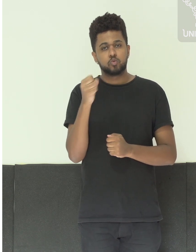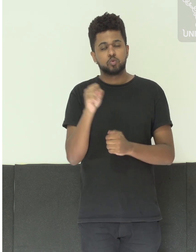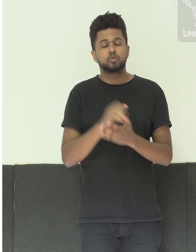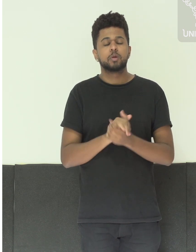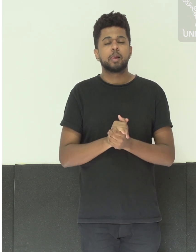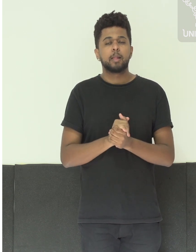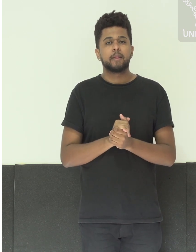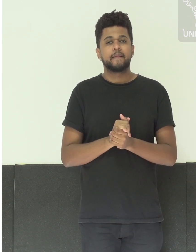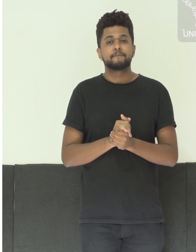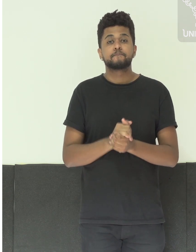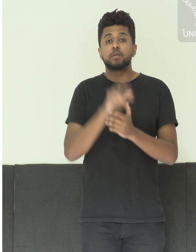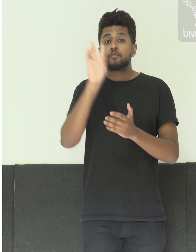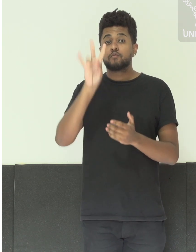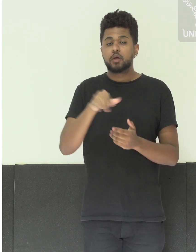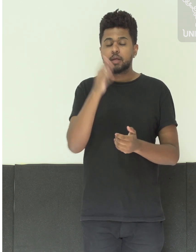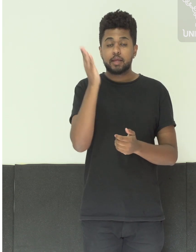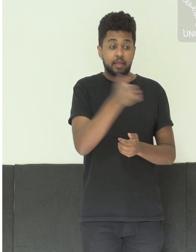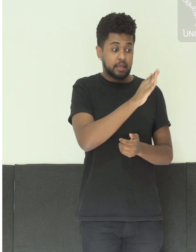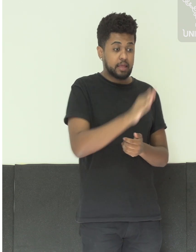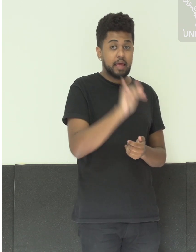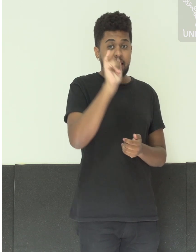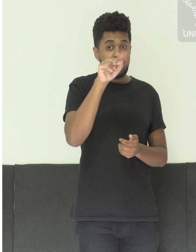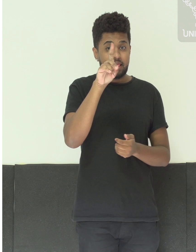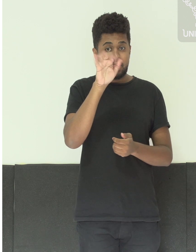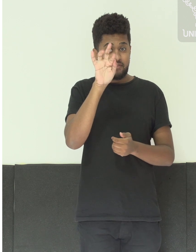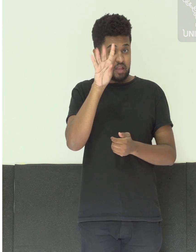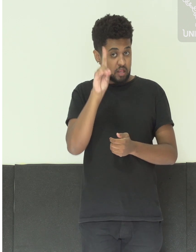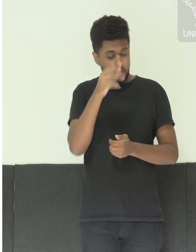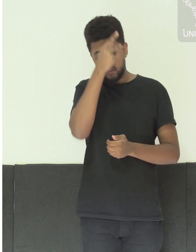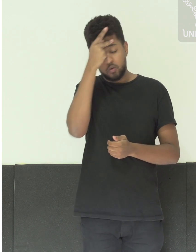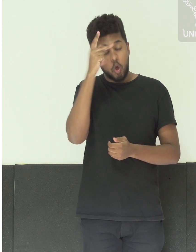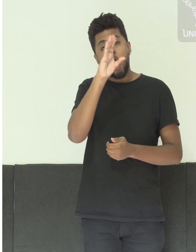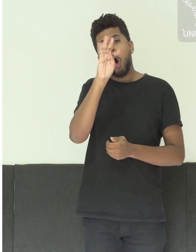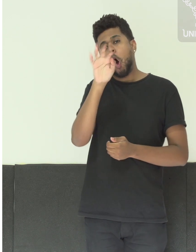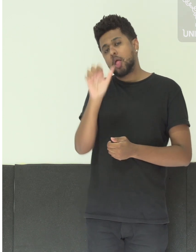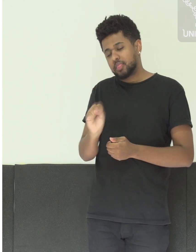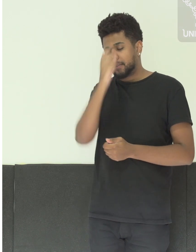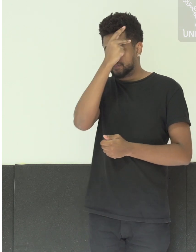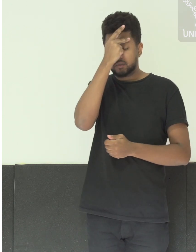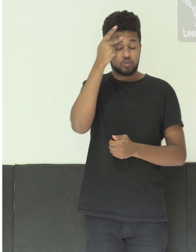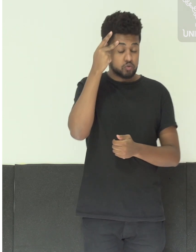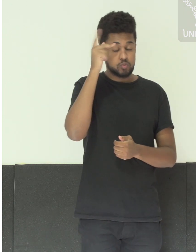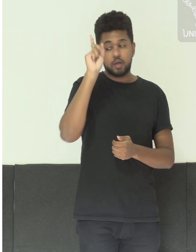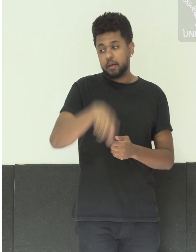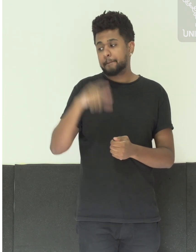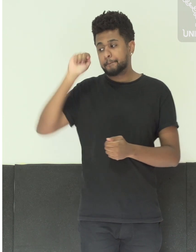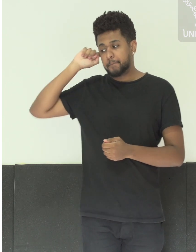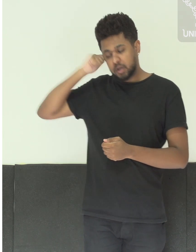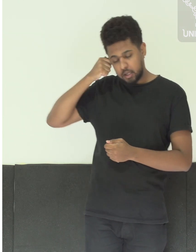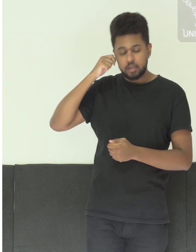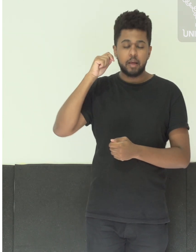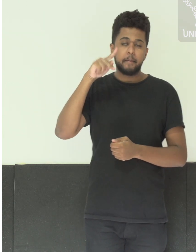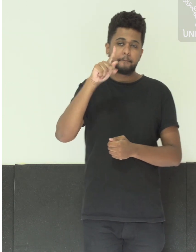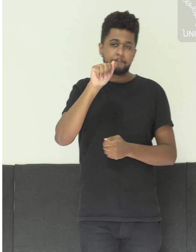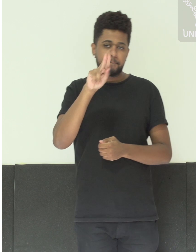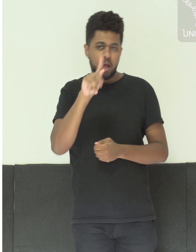7.3.6.8 Será indeferida a inscrição de candidato concorrente nas cotas destinadas às pessoas pretas,